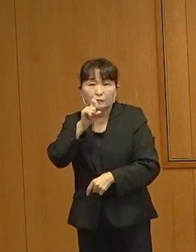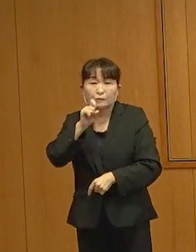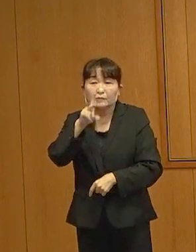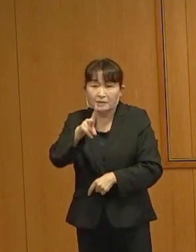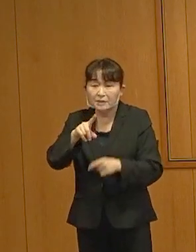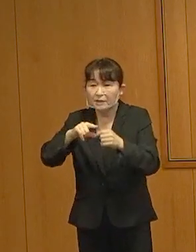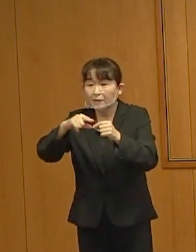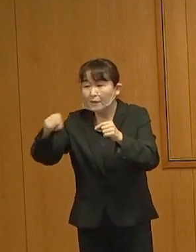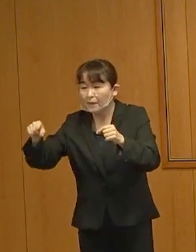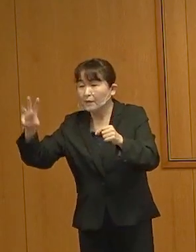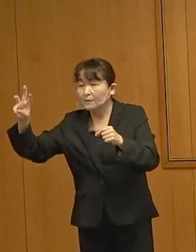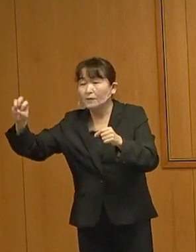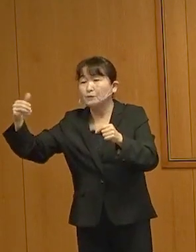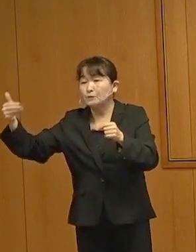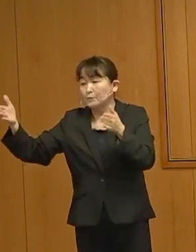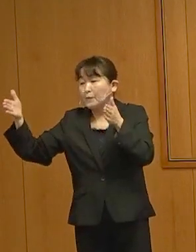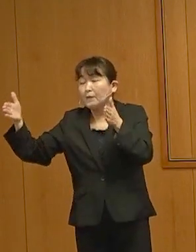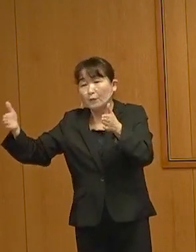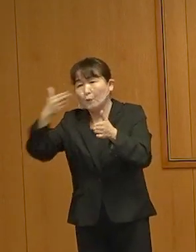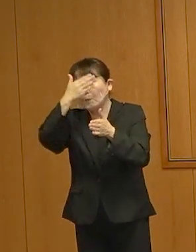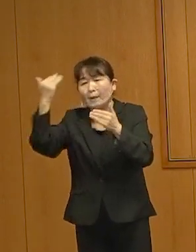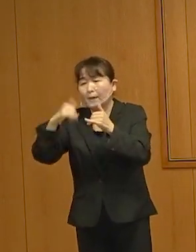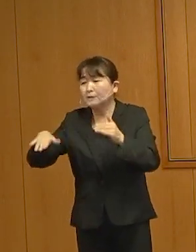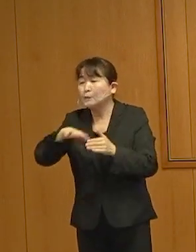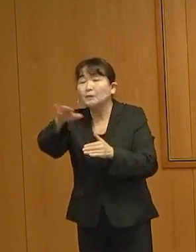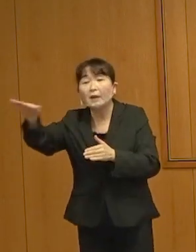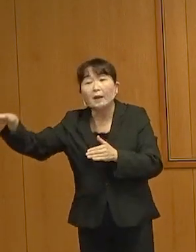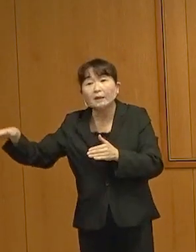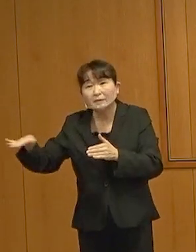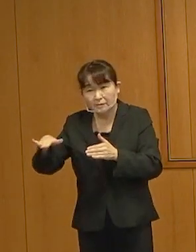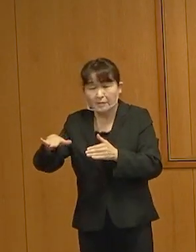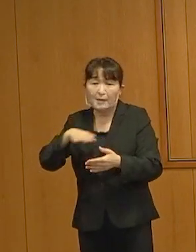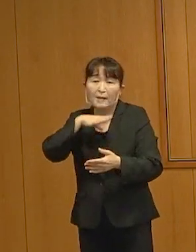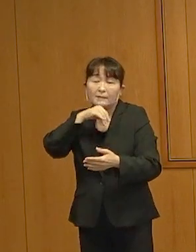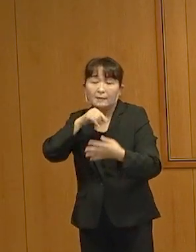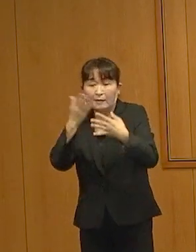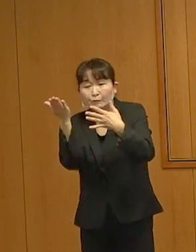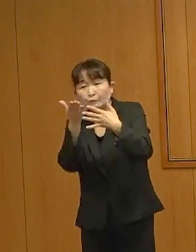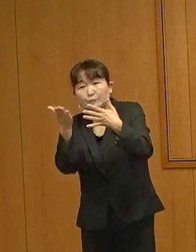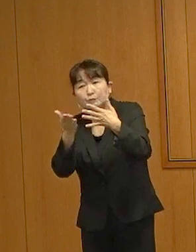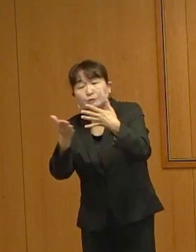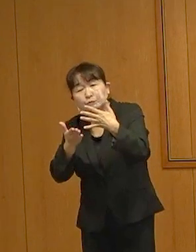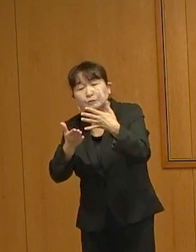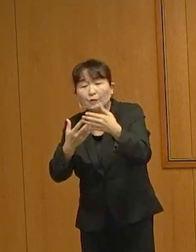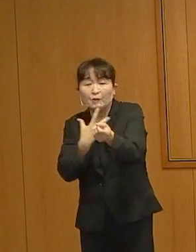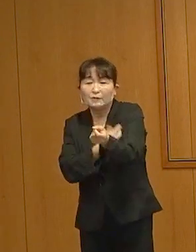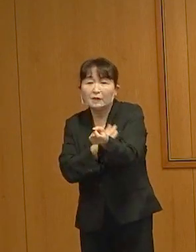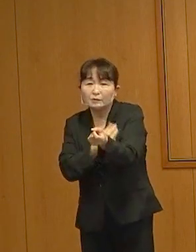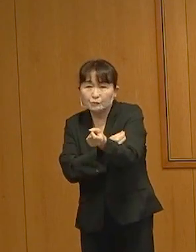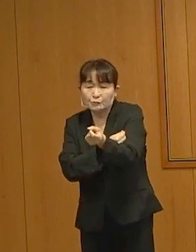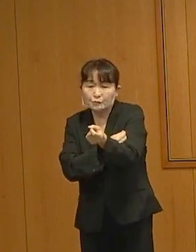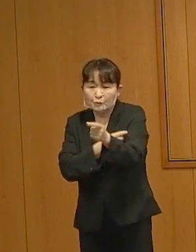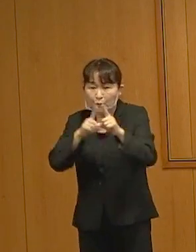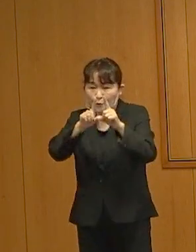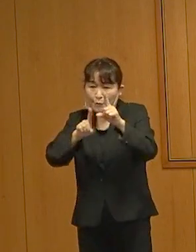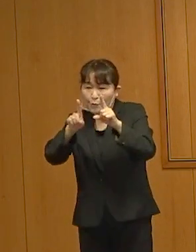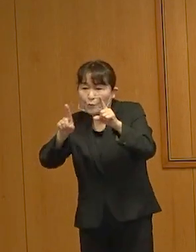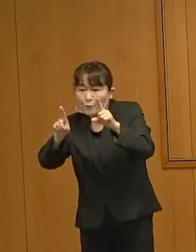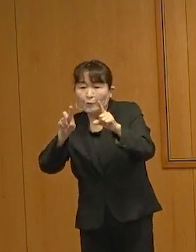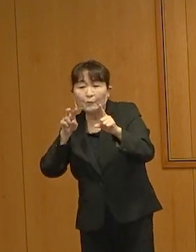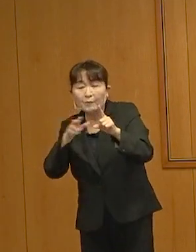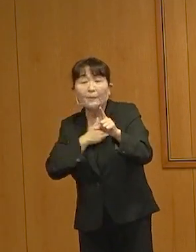39歳までの若い世代につきましては、年齢区分別の接種率の推移のグラフの通りであり